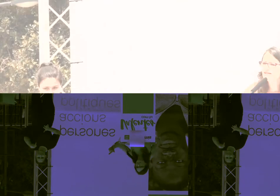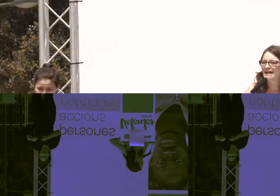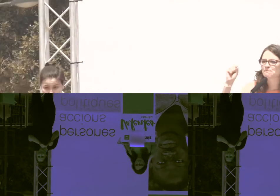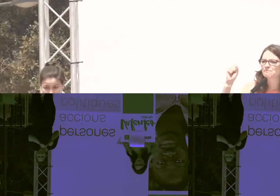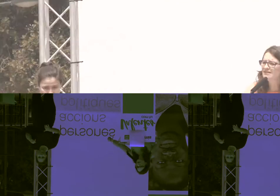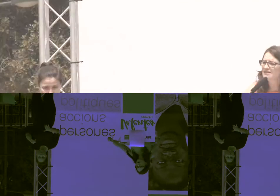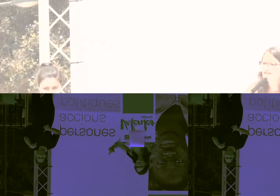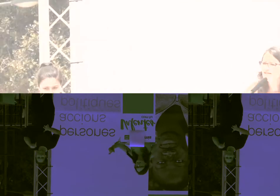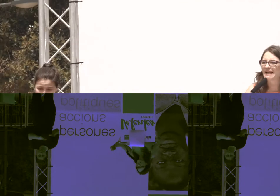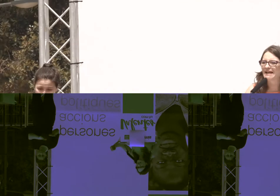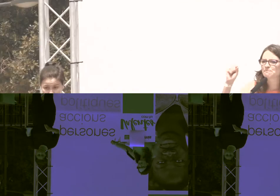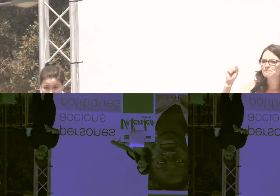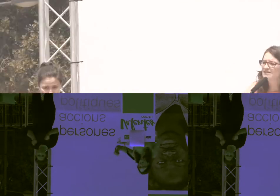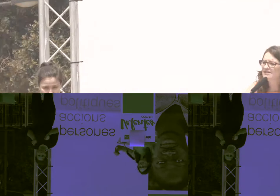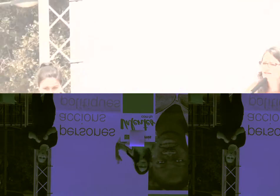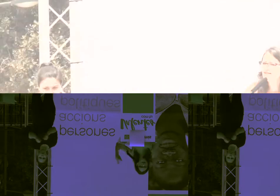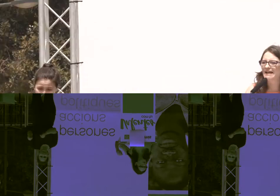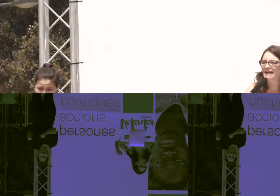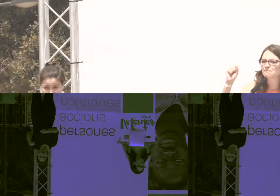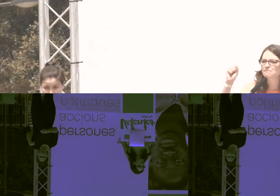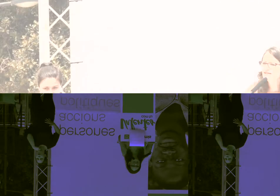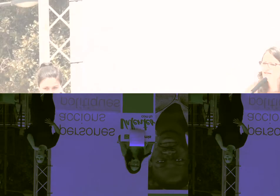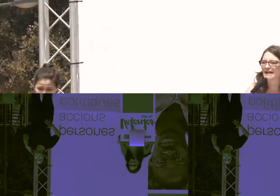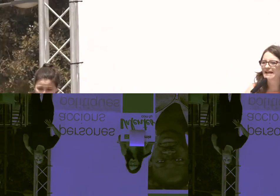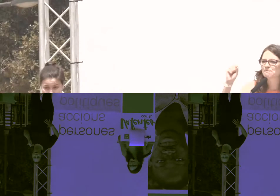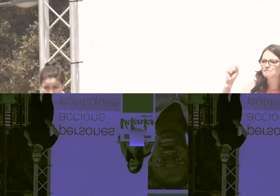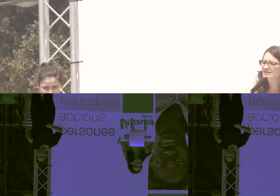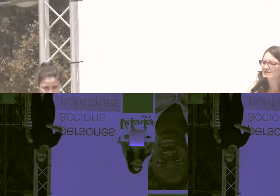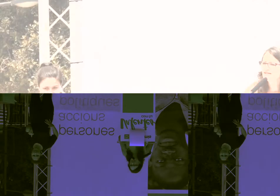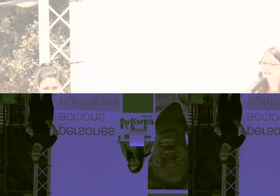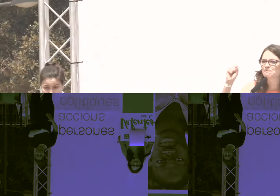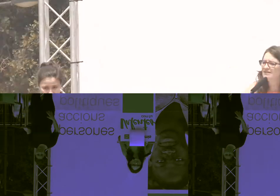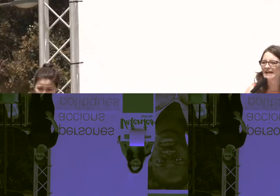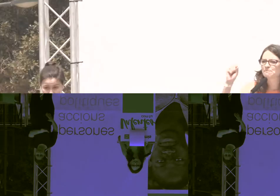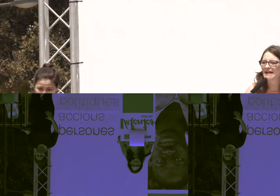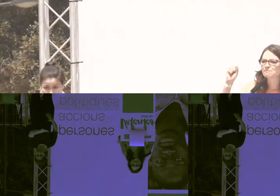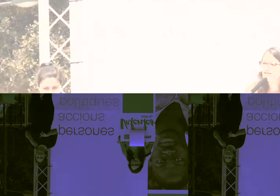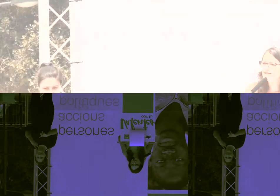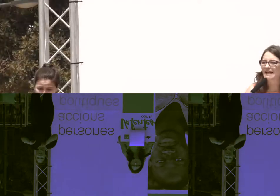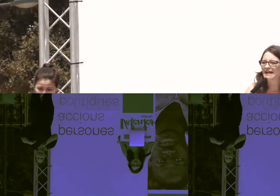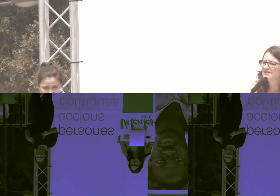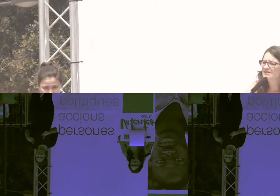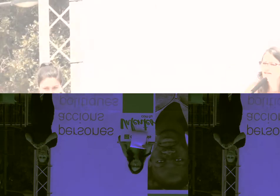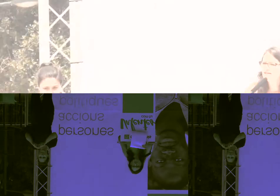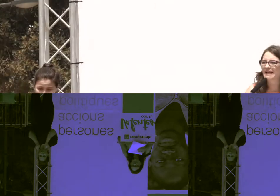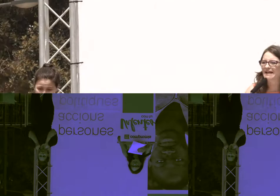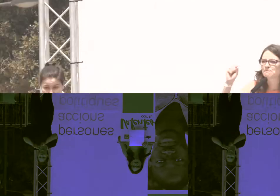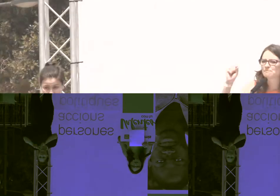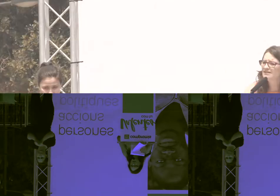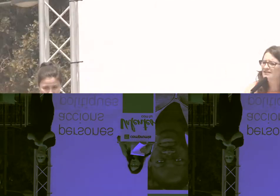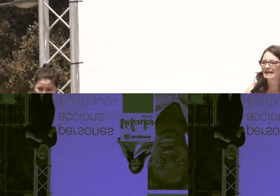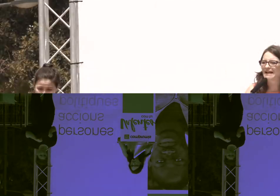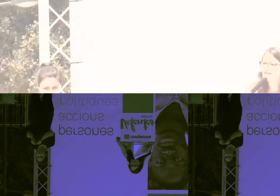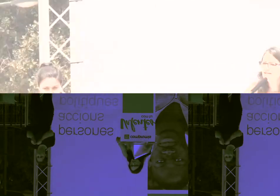protegits, avui els xiquets tenen veu, avui els xiquets tenen una Generalitat que els defensa i no els deixa abandonats a la seva